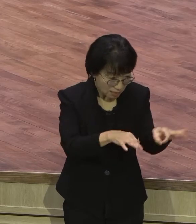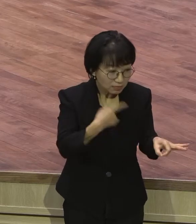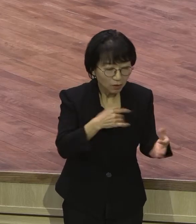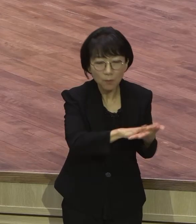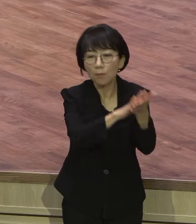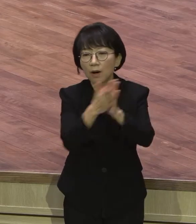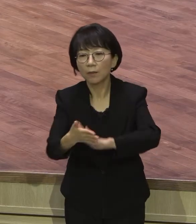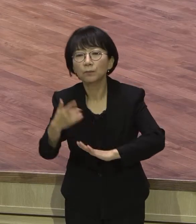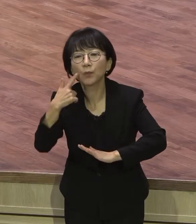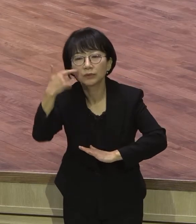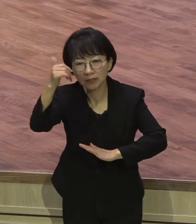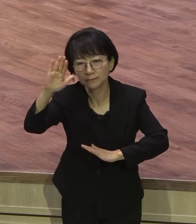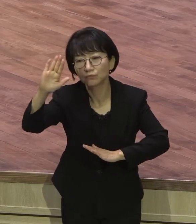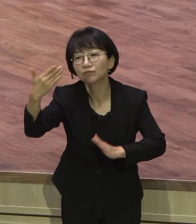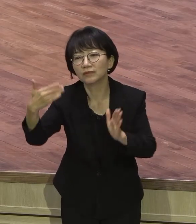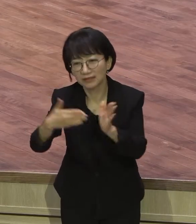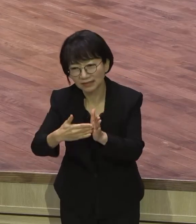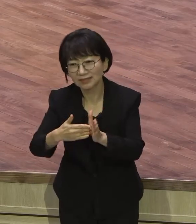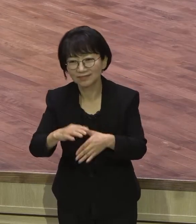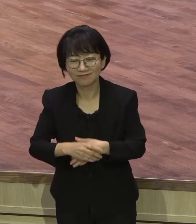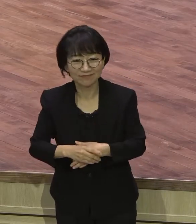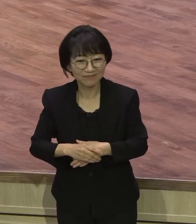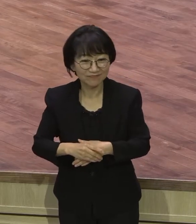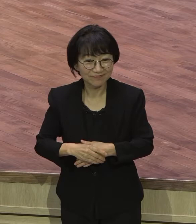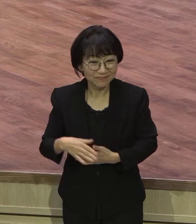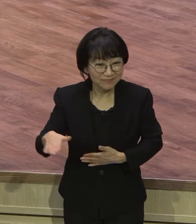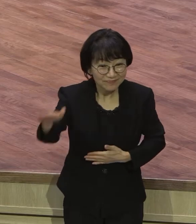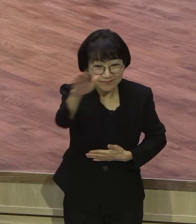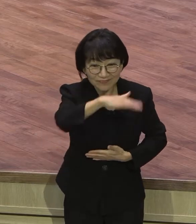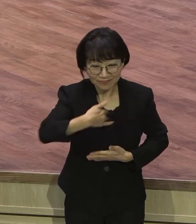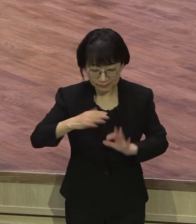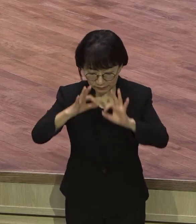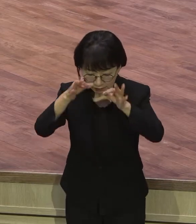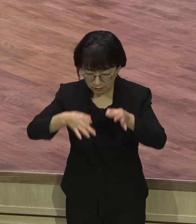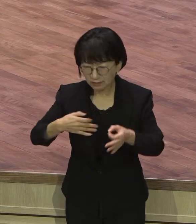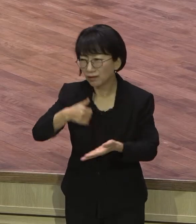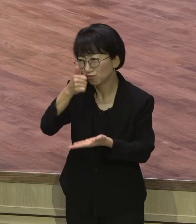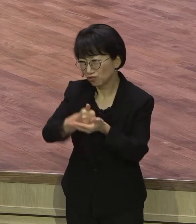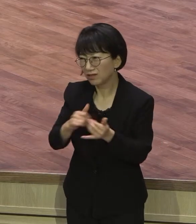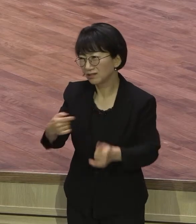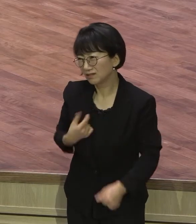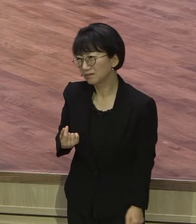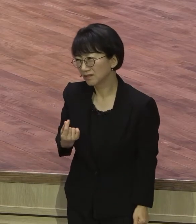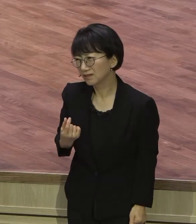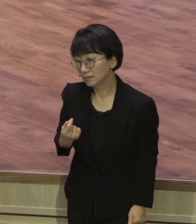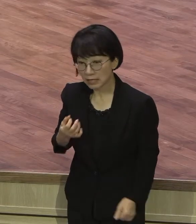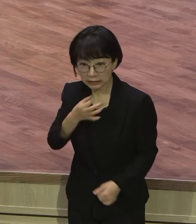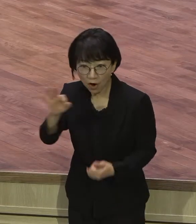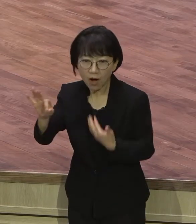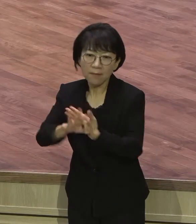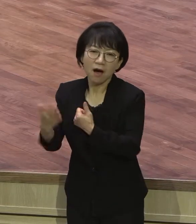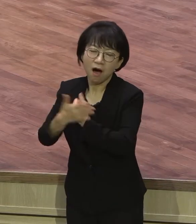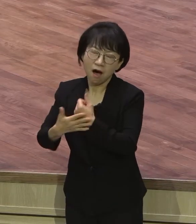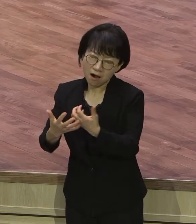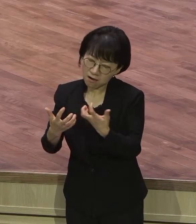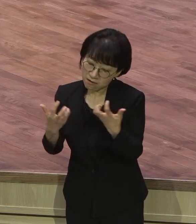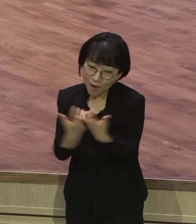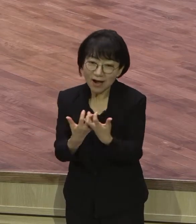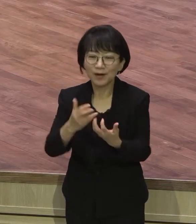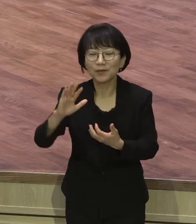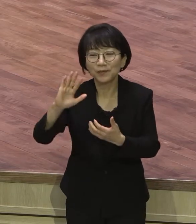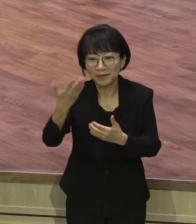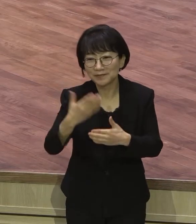여러분, 여러분이 죄인인 걸 인정하는 만큼 은혜가 큽니다. 영적으로 이런 감사 의식이